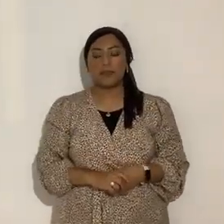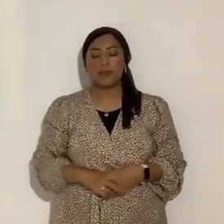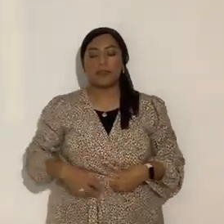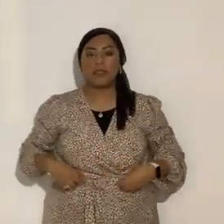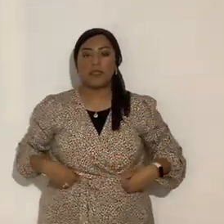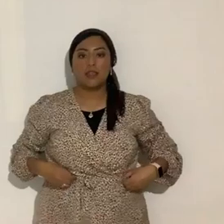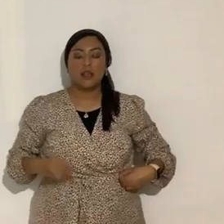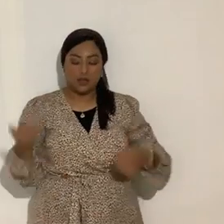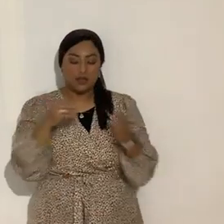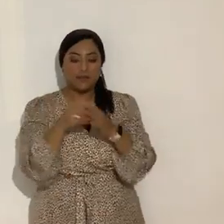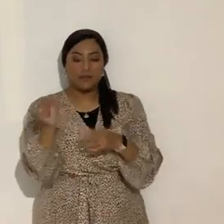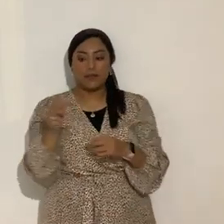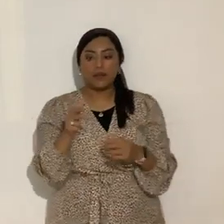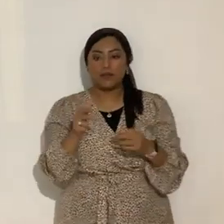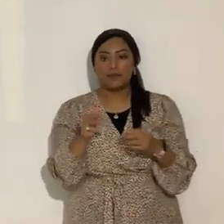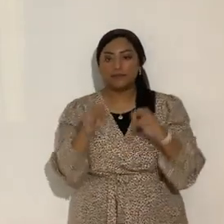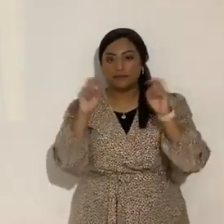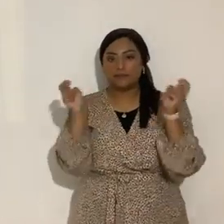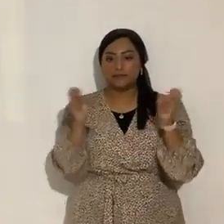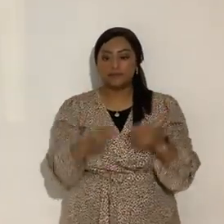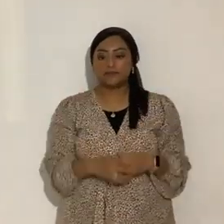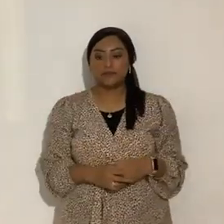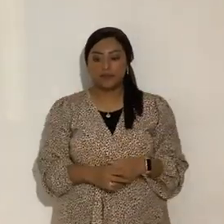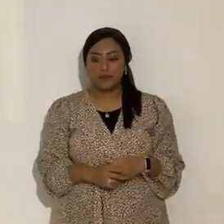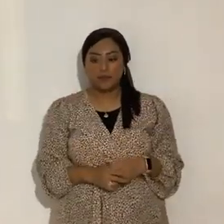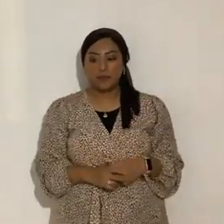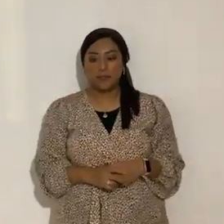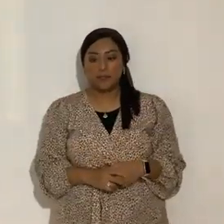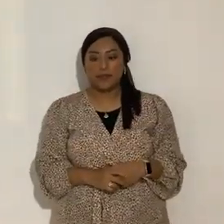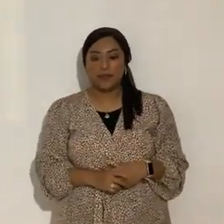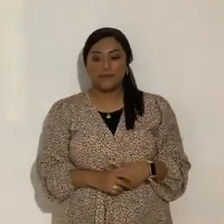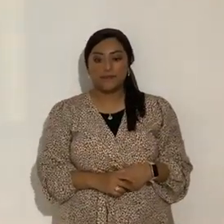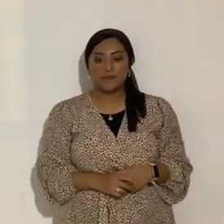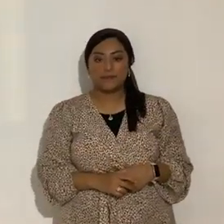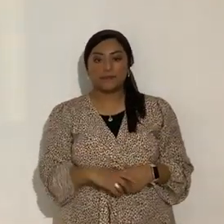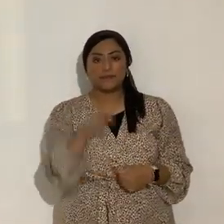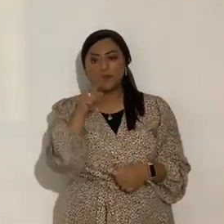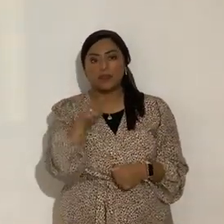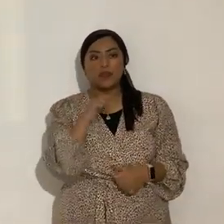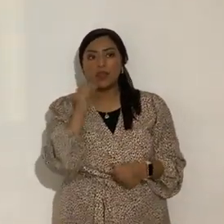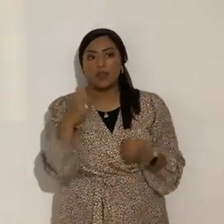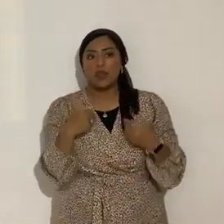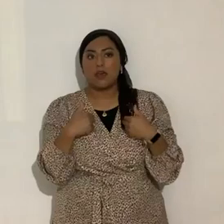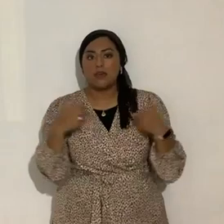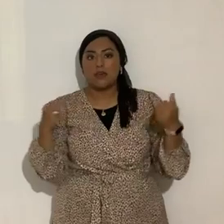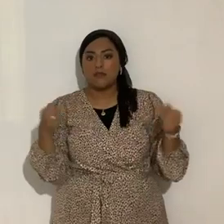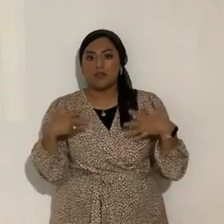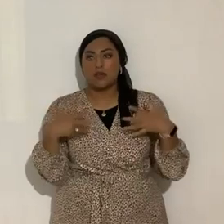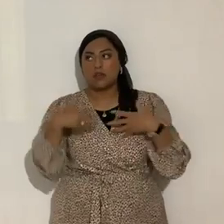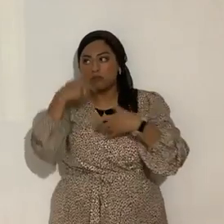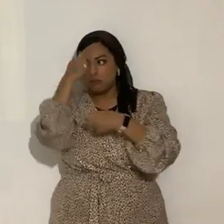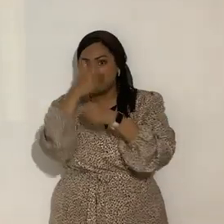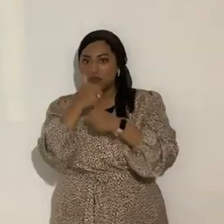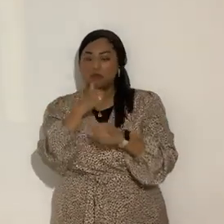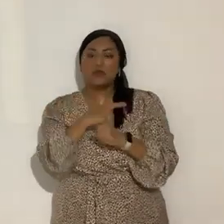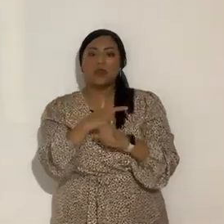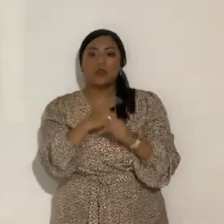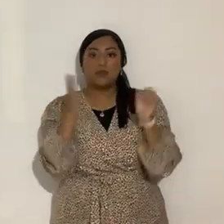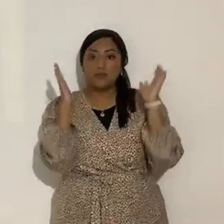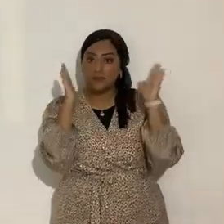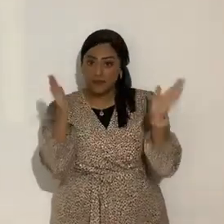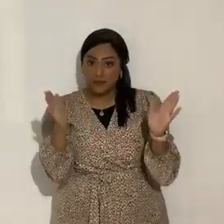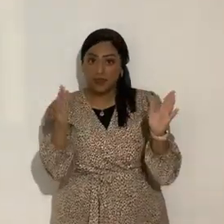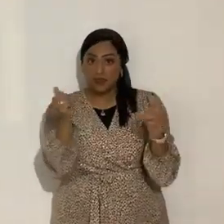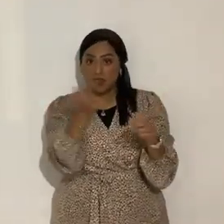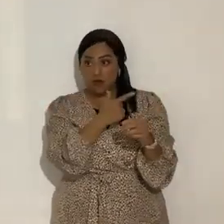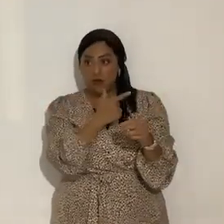Bueno, volvemos entonces al tema y así voy a ir. Entonces, tú no le tengas miedo, hermano, hermana. Escúchame